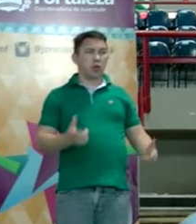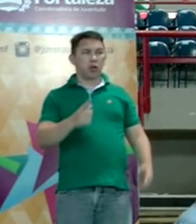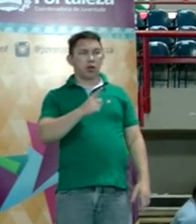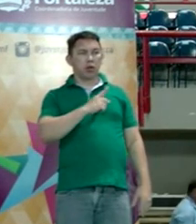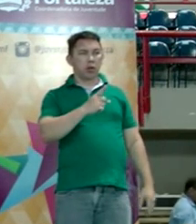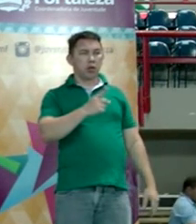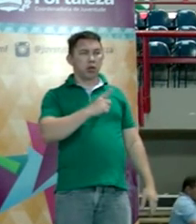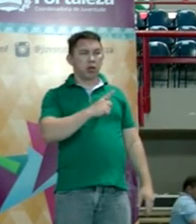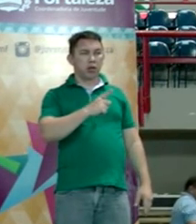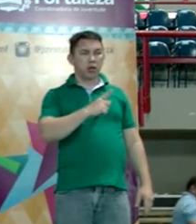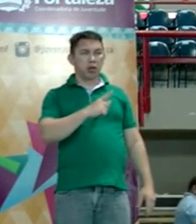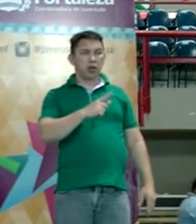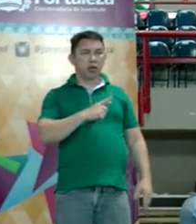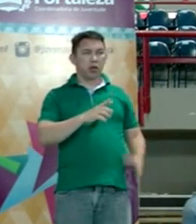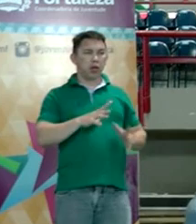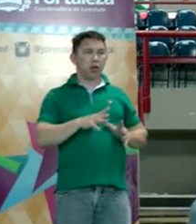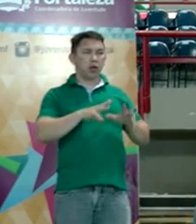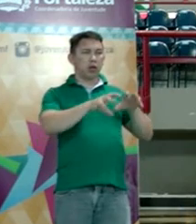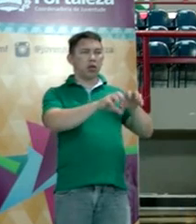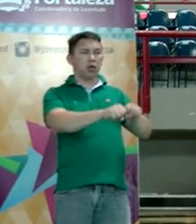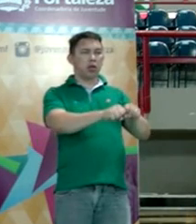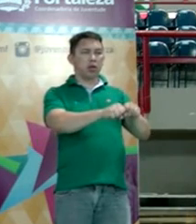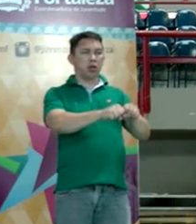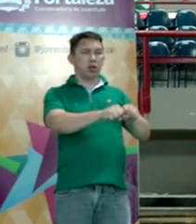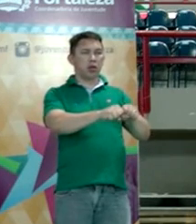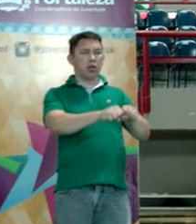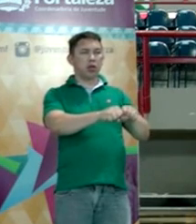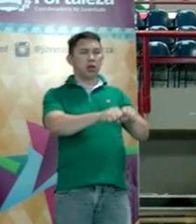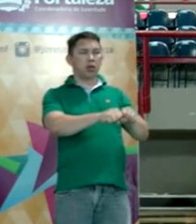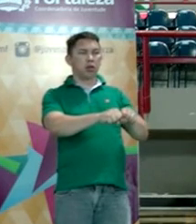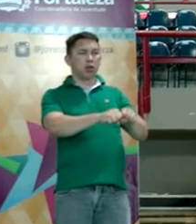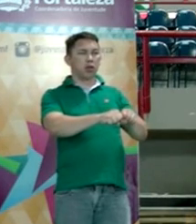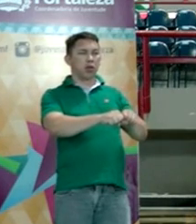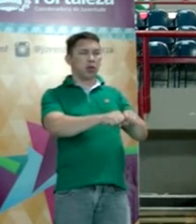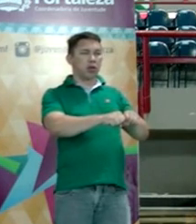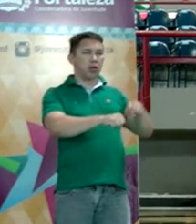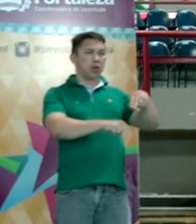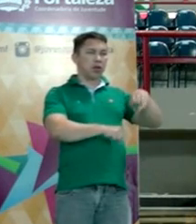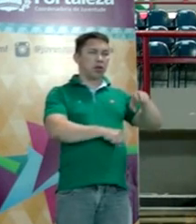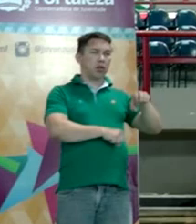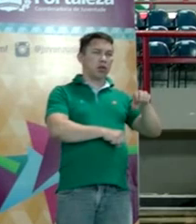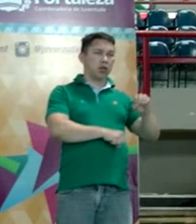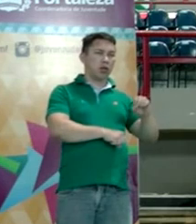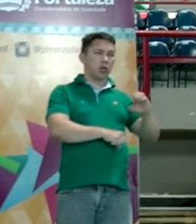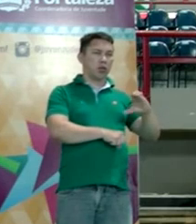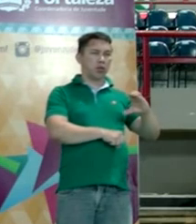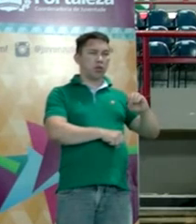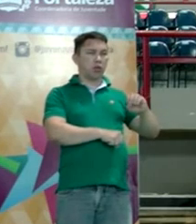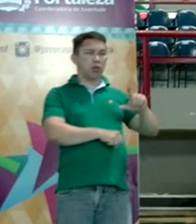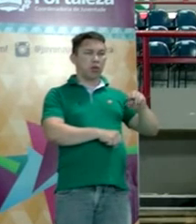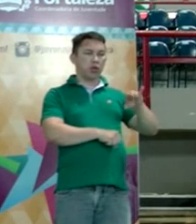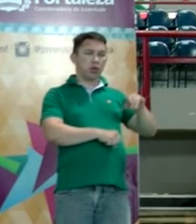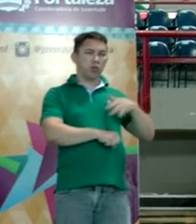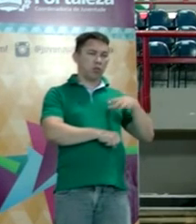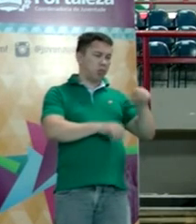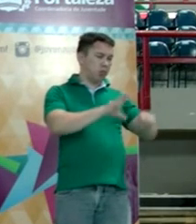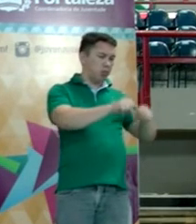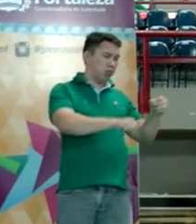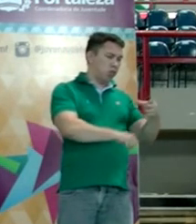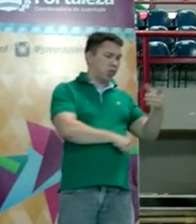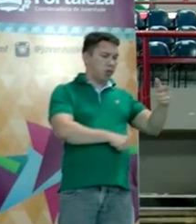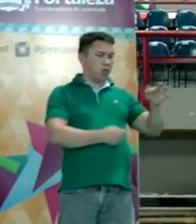ter domínio neocolonialista e eles passam a voltar das colônias. Então a ideia era,